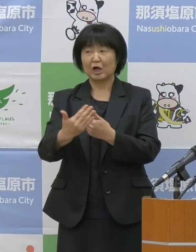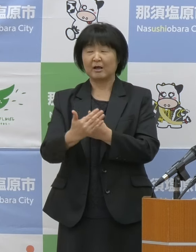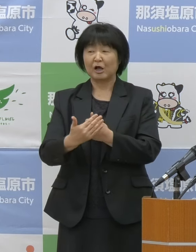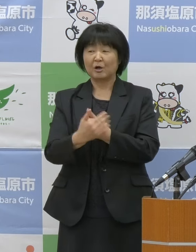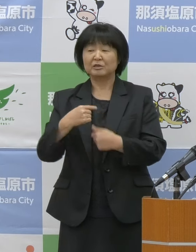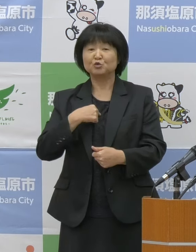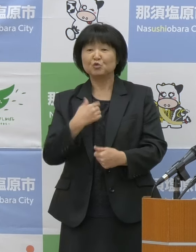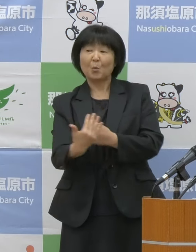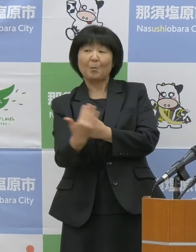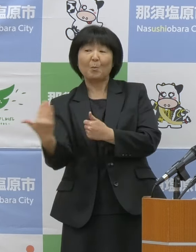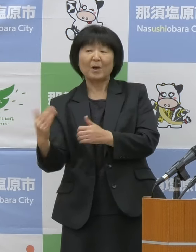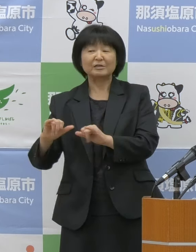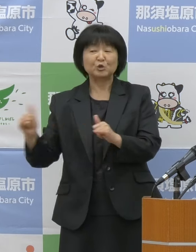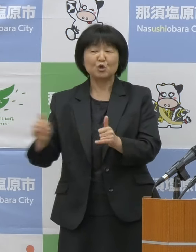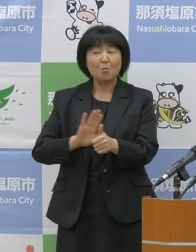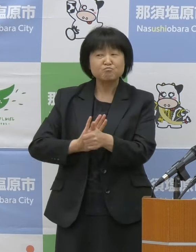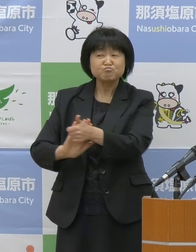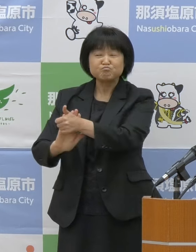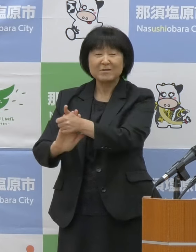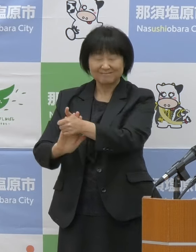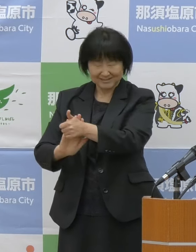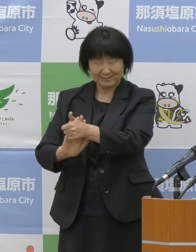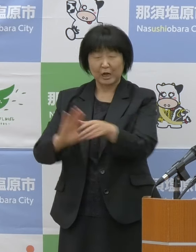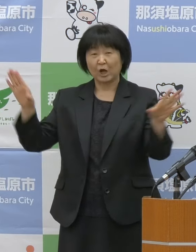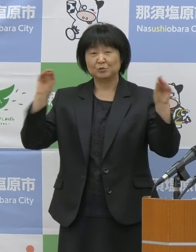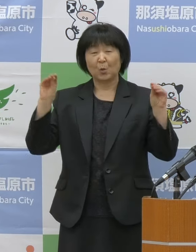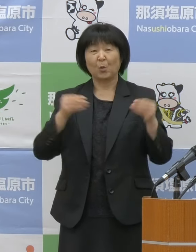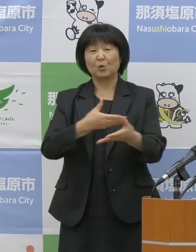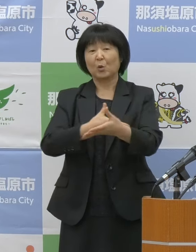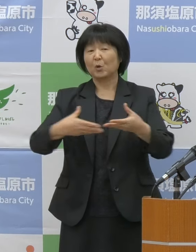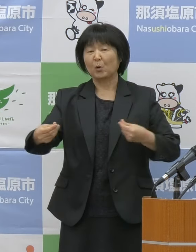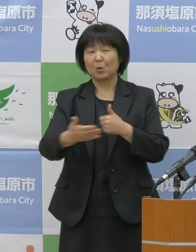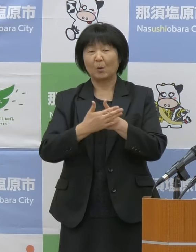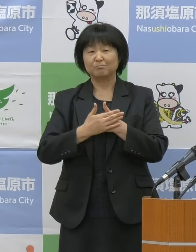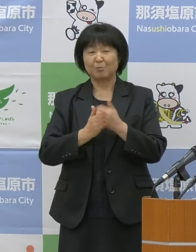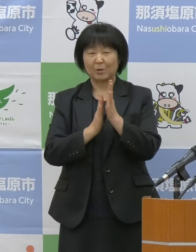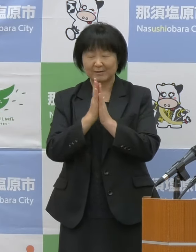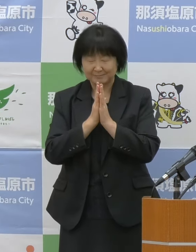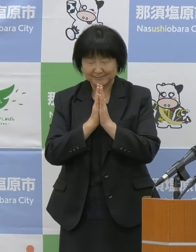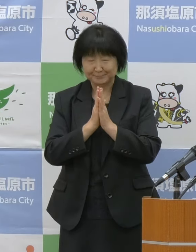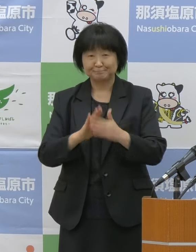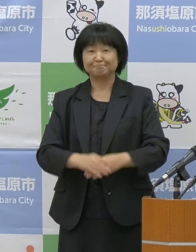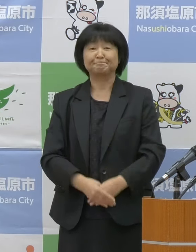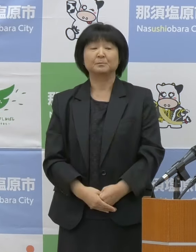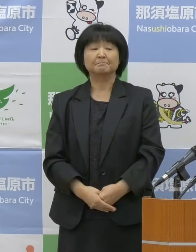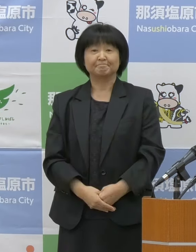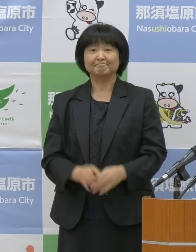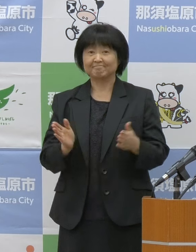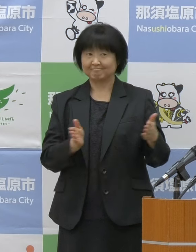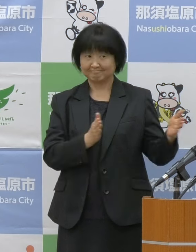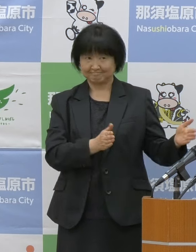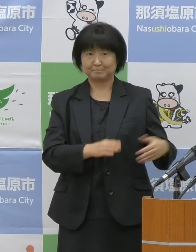にも進めていただいてですね、情報の共有ご協力いただければなというふうに思っております。さて、